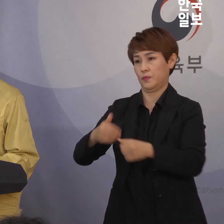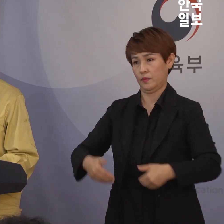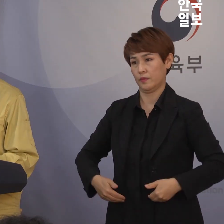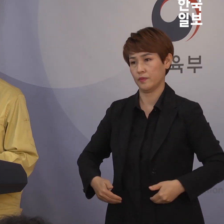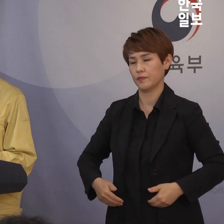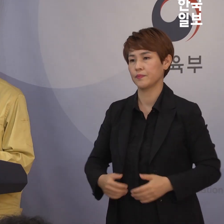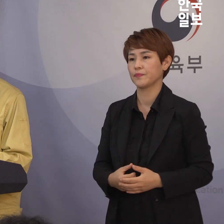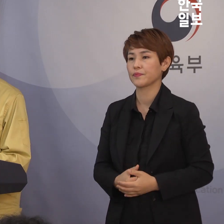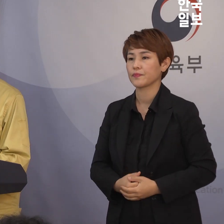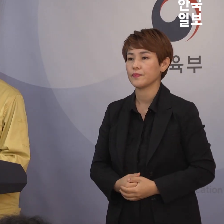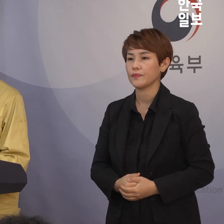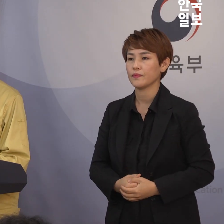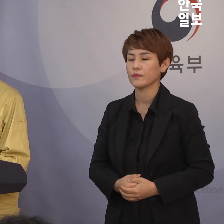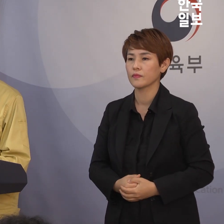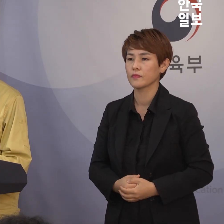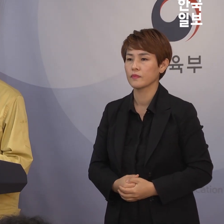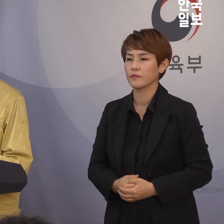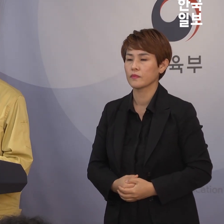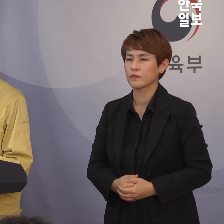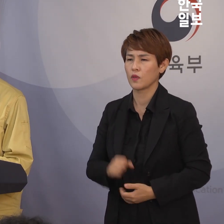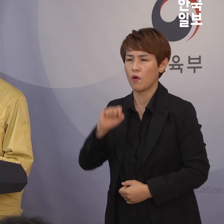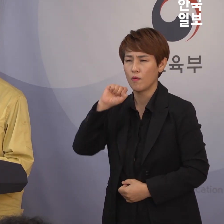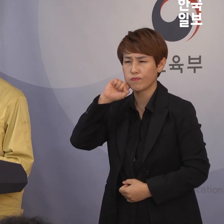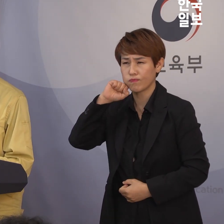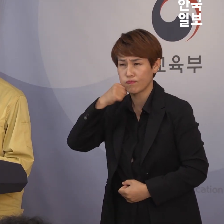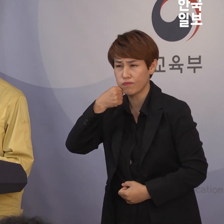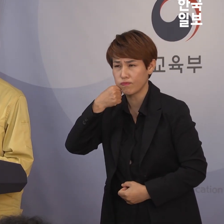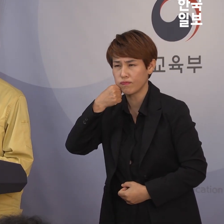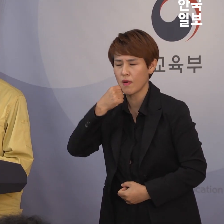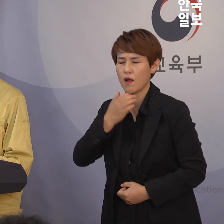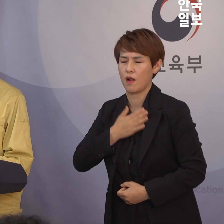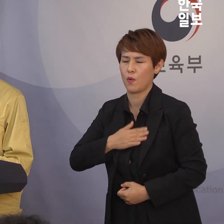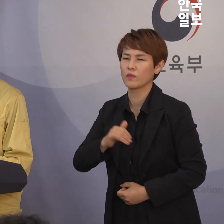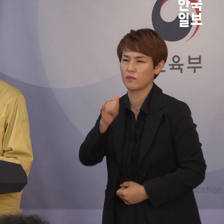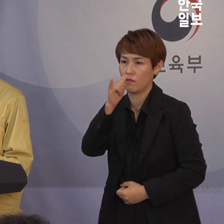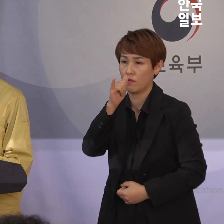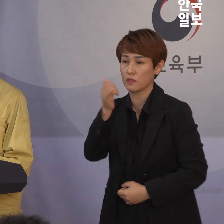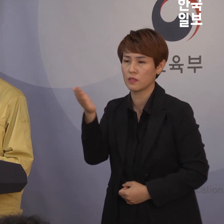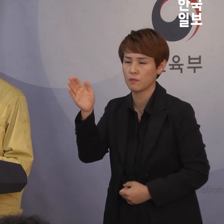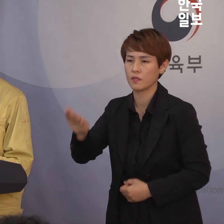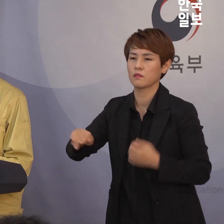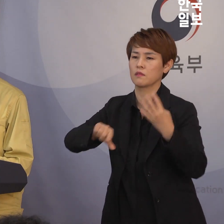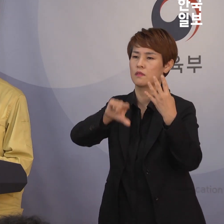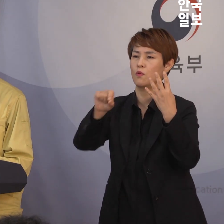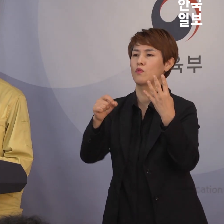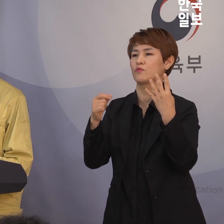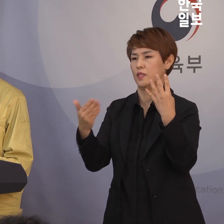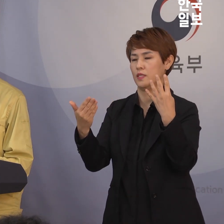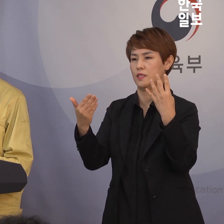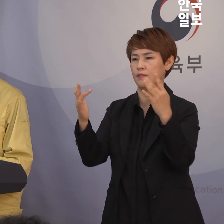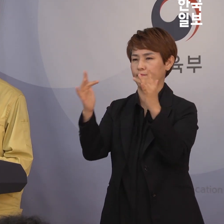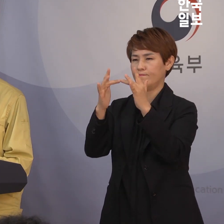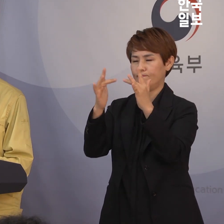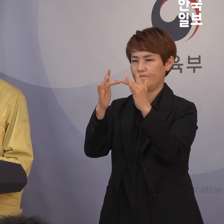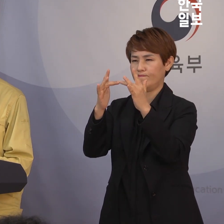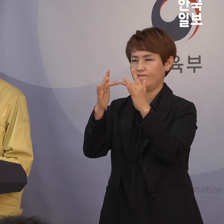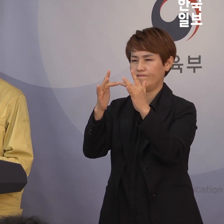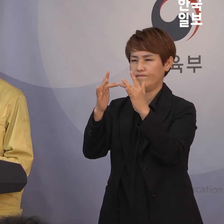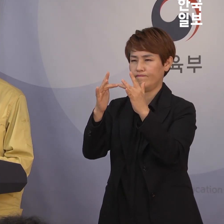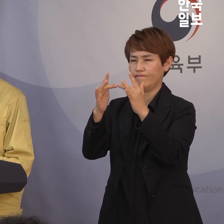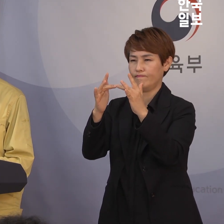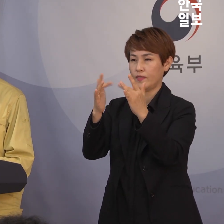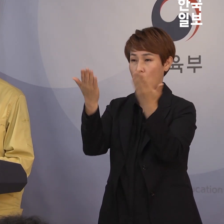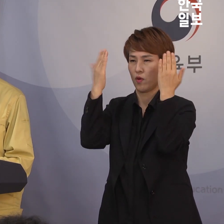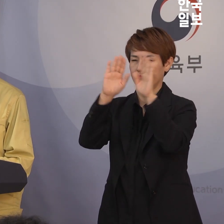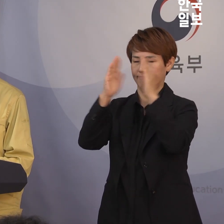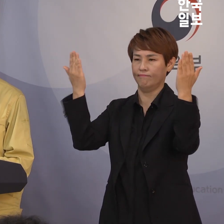합니다. 우리는 어려운 것을 잘 알면서도 지난 4월 9일 온라인 개학이라는 유례없는